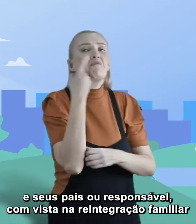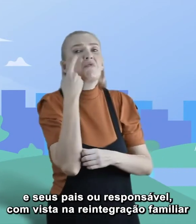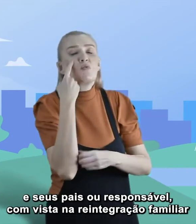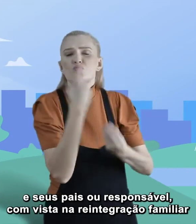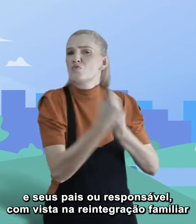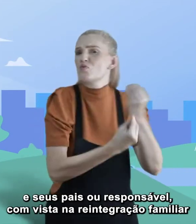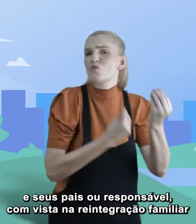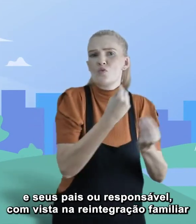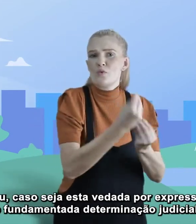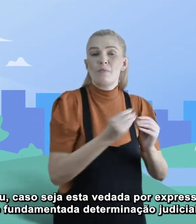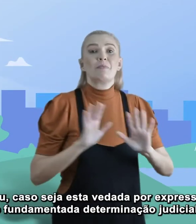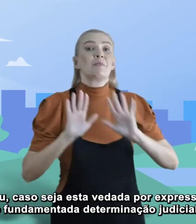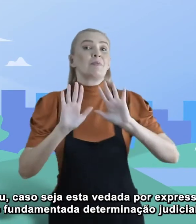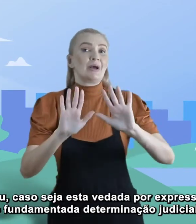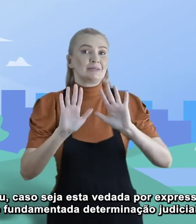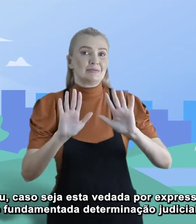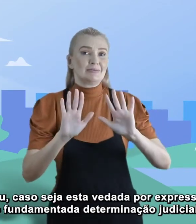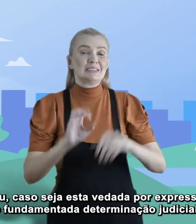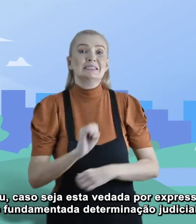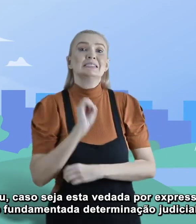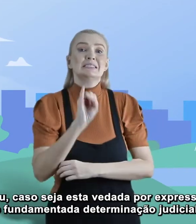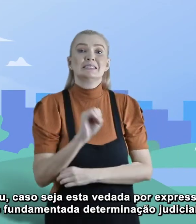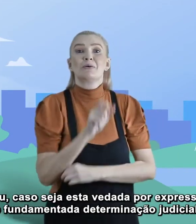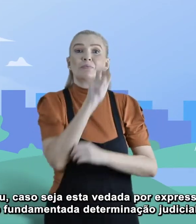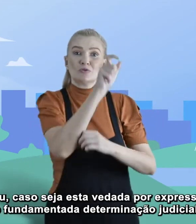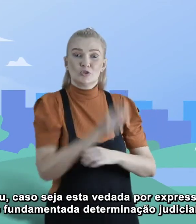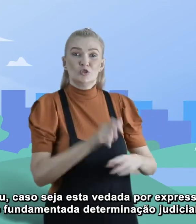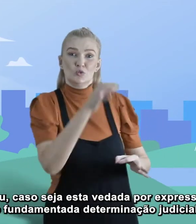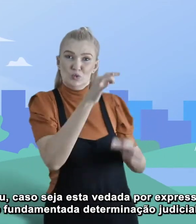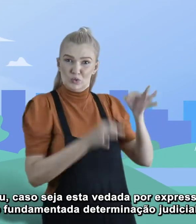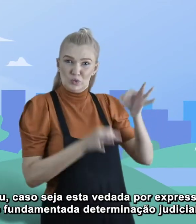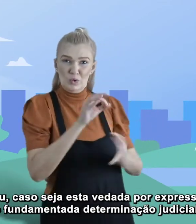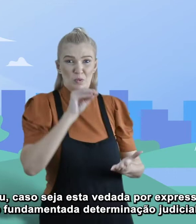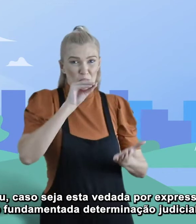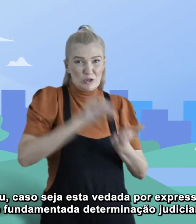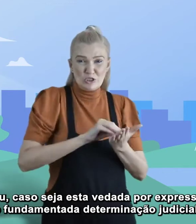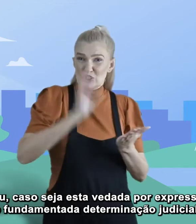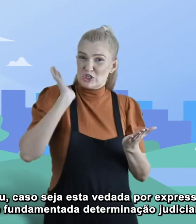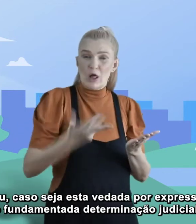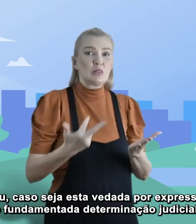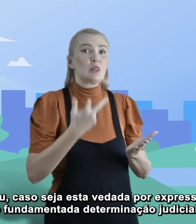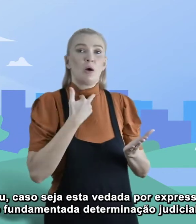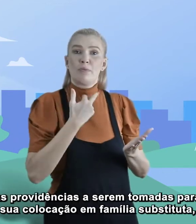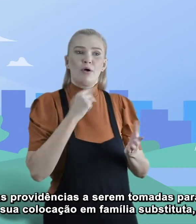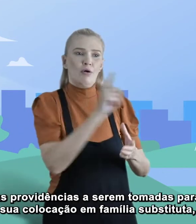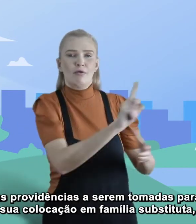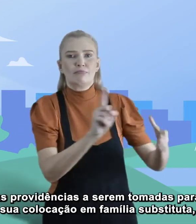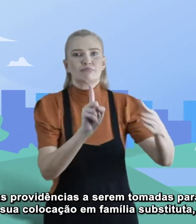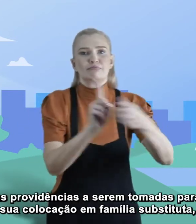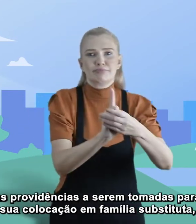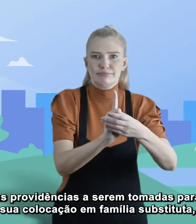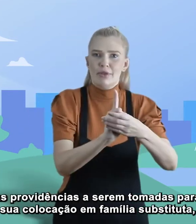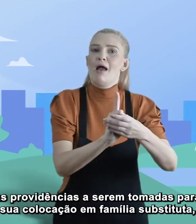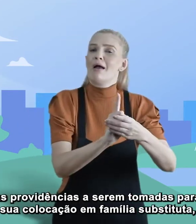reintegração familiar, ou caso seja esta vedada por expressa e fundamentada determinação judicial, as providências a serem tomadas para